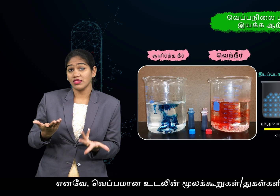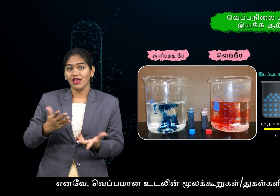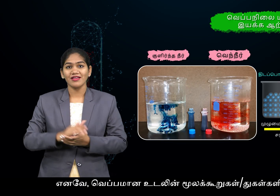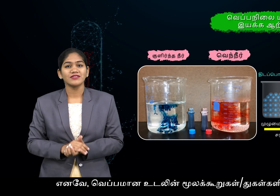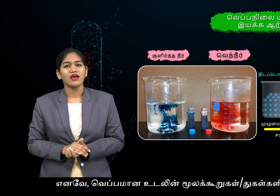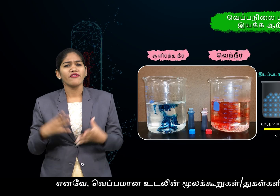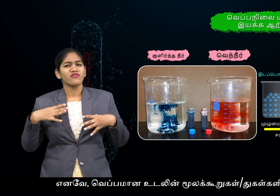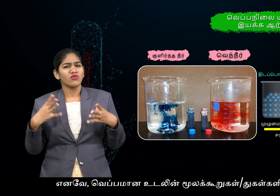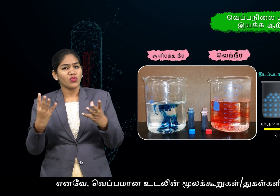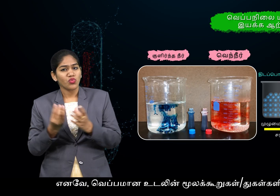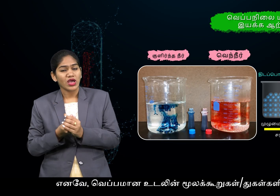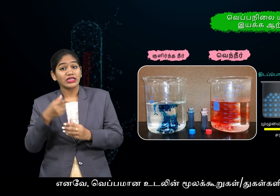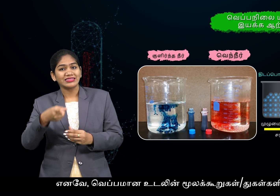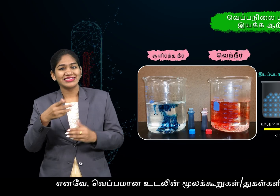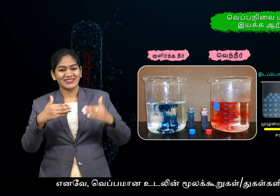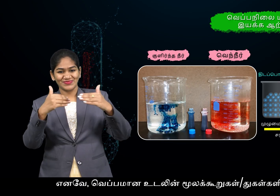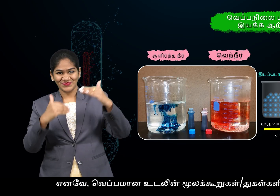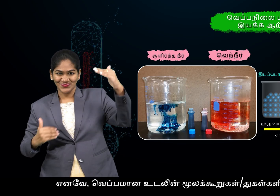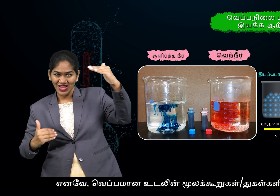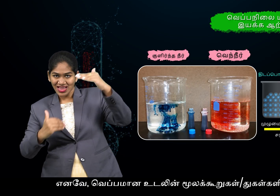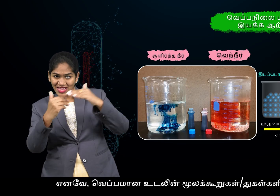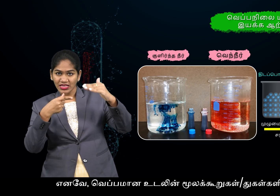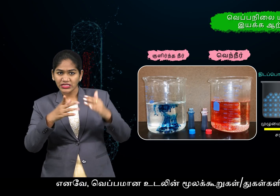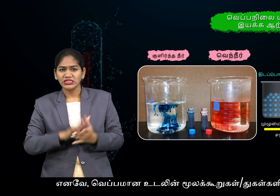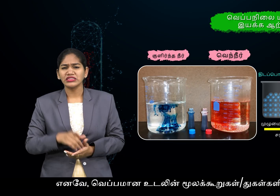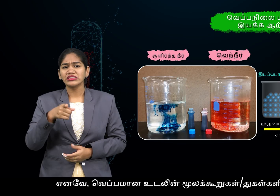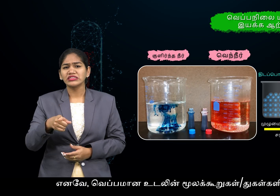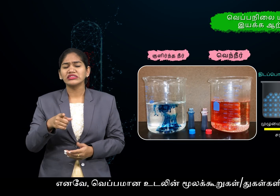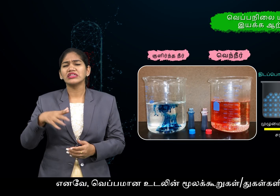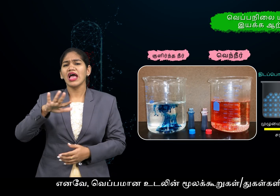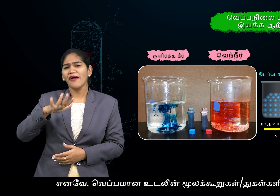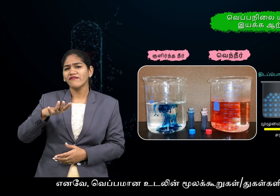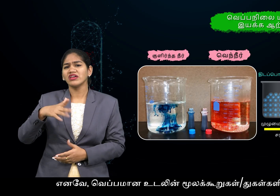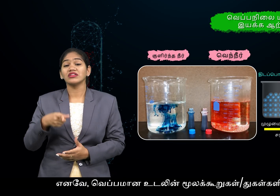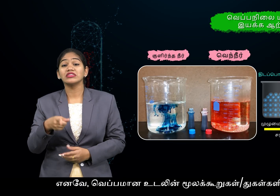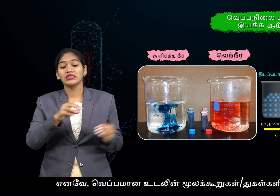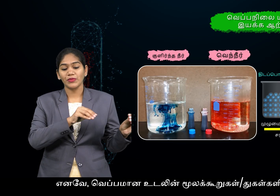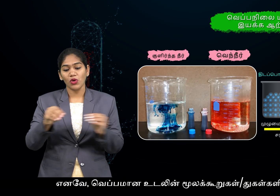எனவே வெப்பமான உடலின் மூலக்கூறுகள் அல்லது துகள்களின் சராசரி